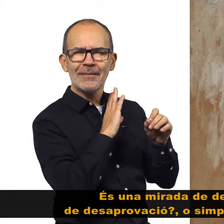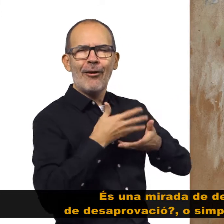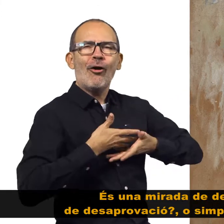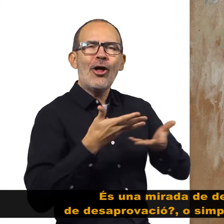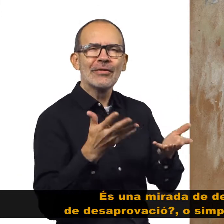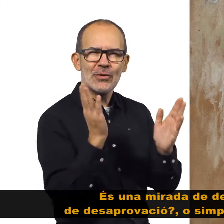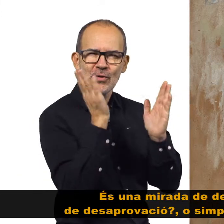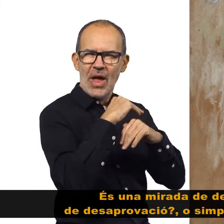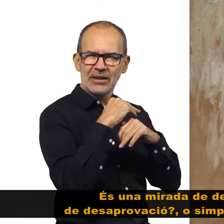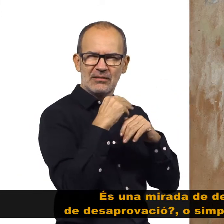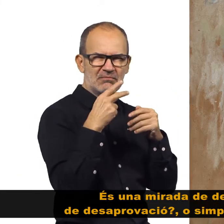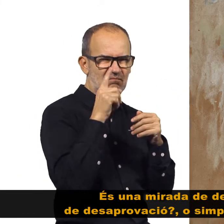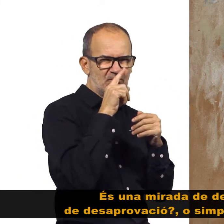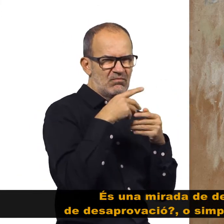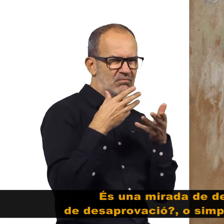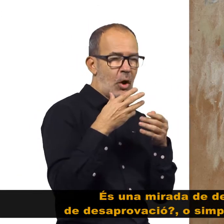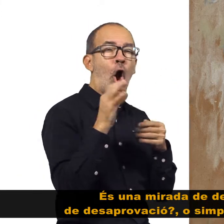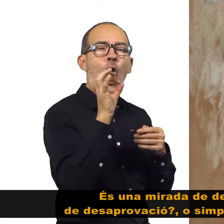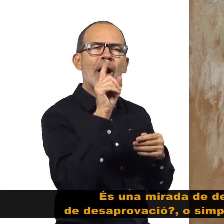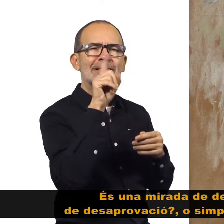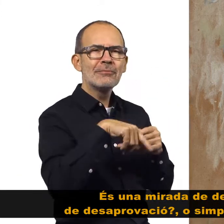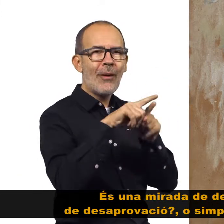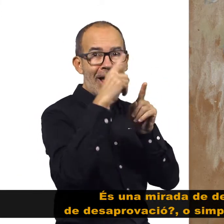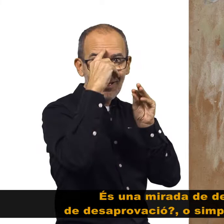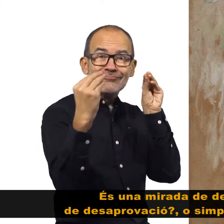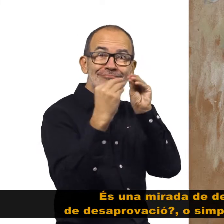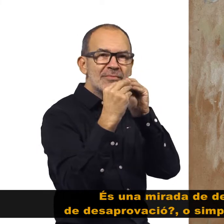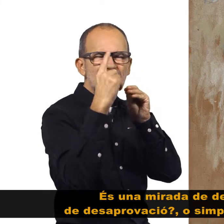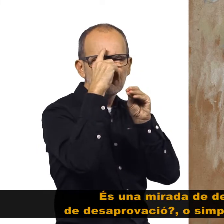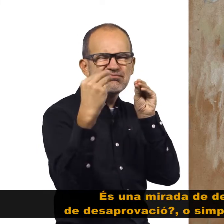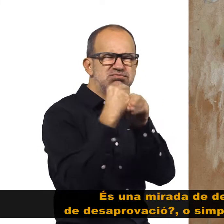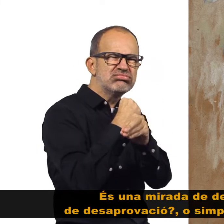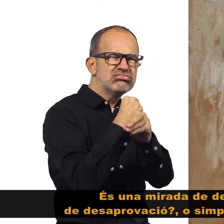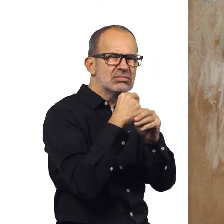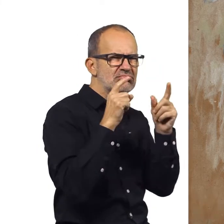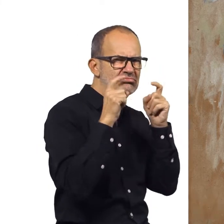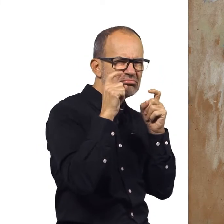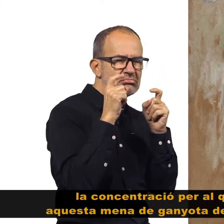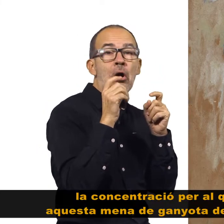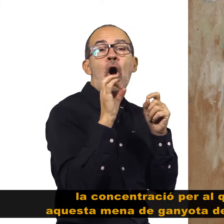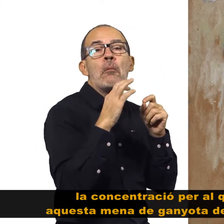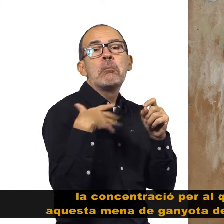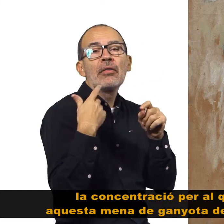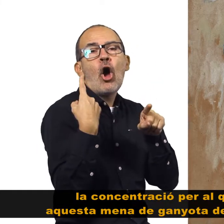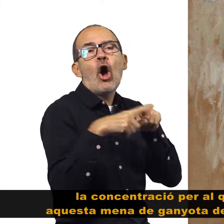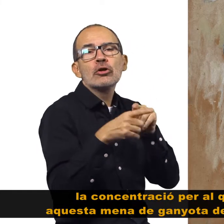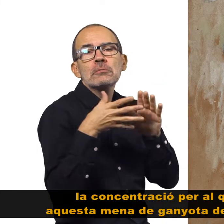de desconfiança? De desaprovació? O simplement d'escrutini la concentració per al qual l'obliga a fer